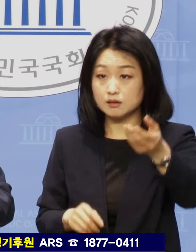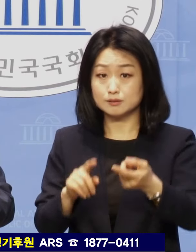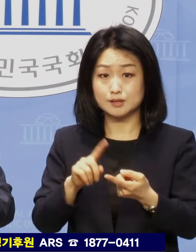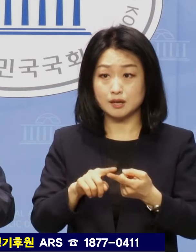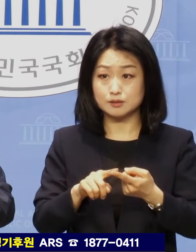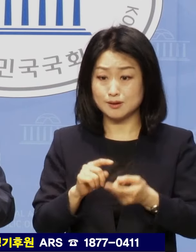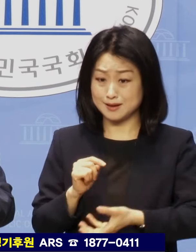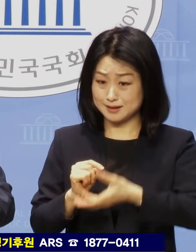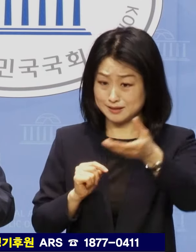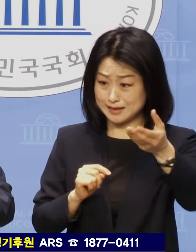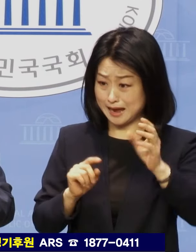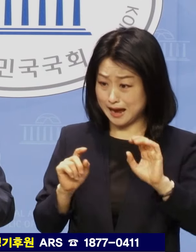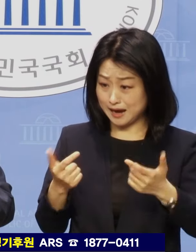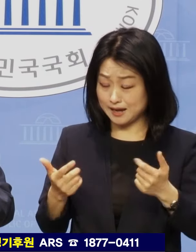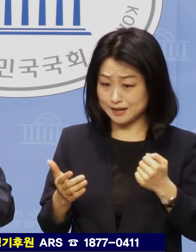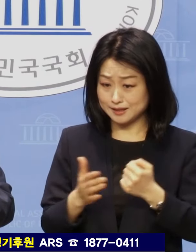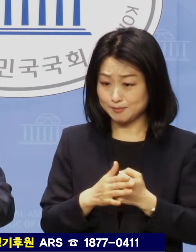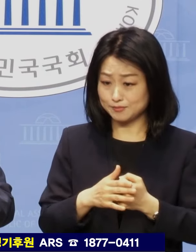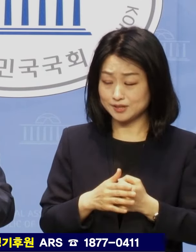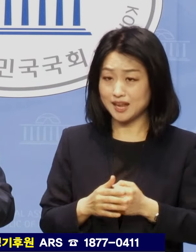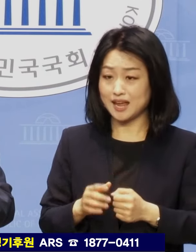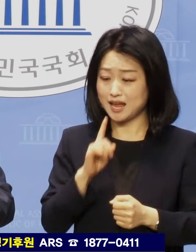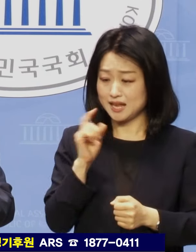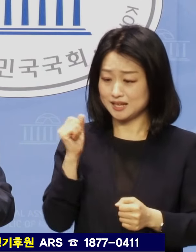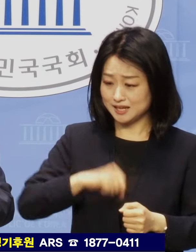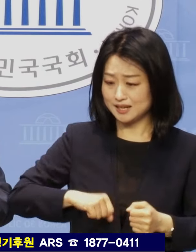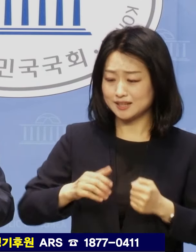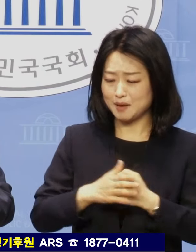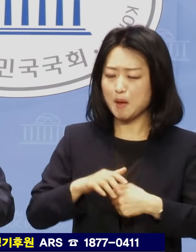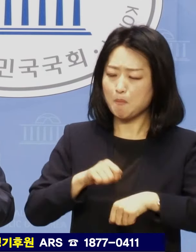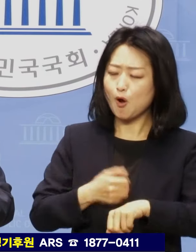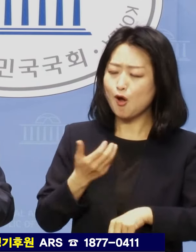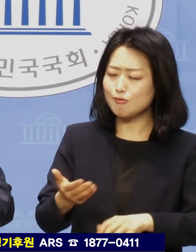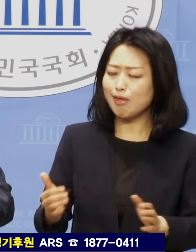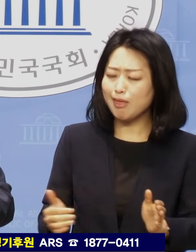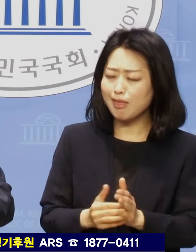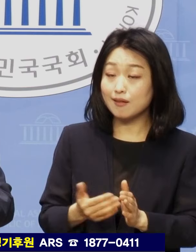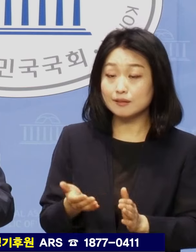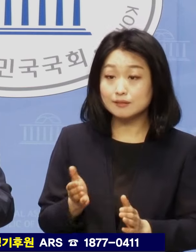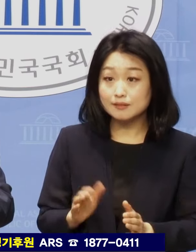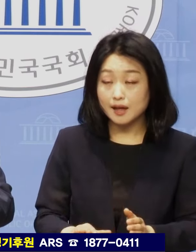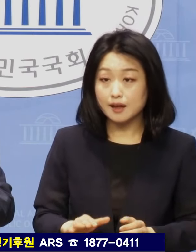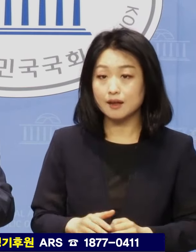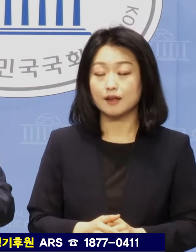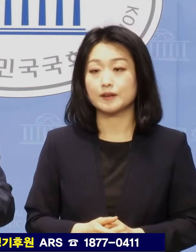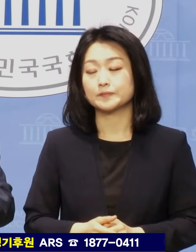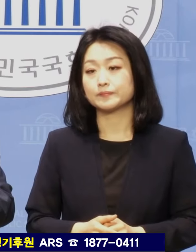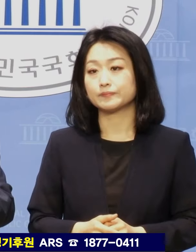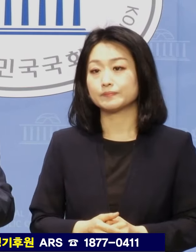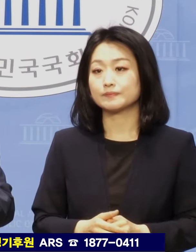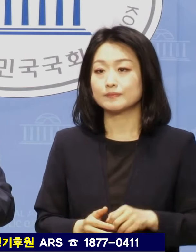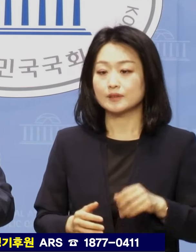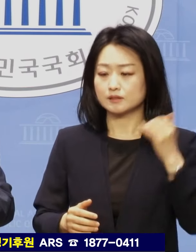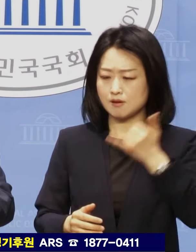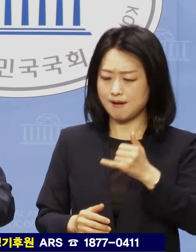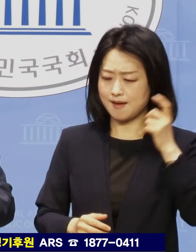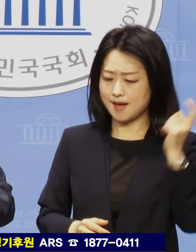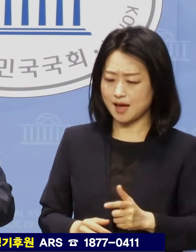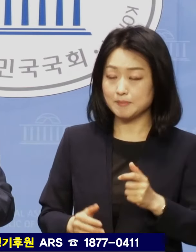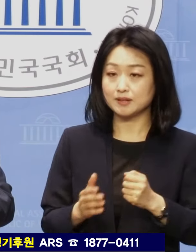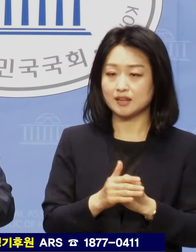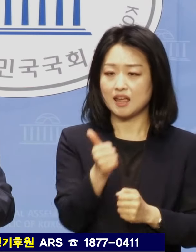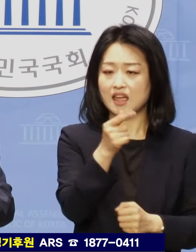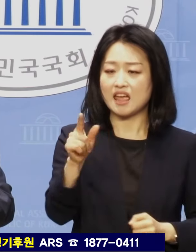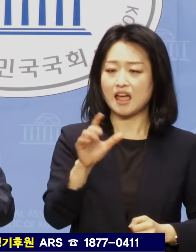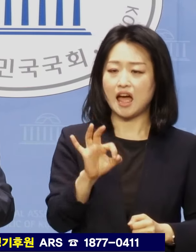불이행 정도로 징계 사유가 됩니다 그럼에도 국방부는 이들이 전화를 받지 않아